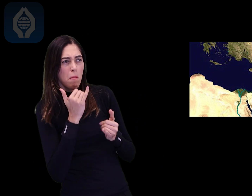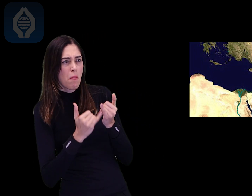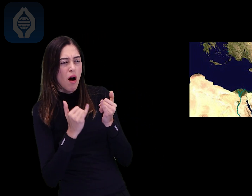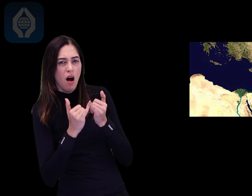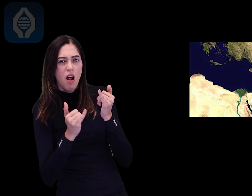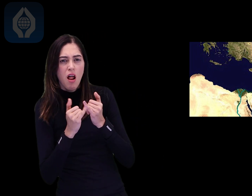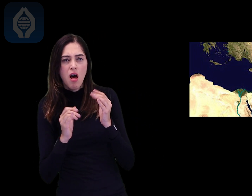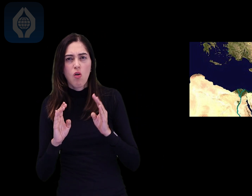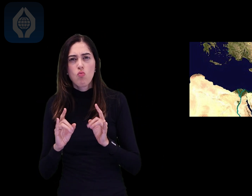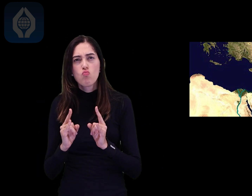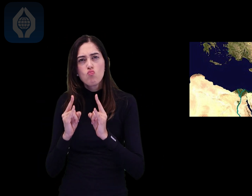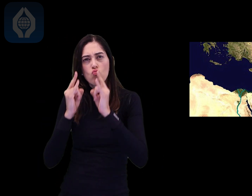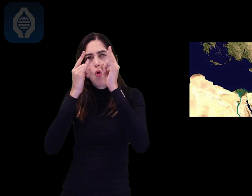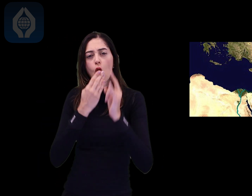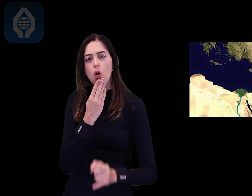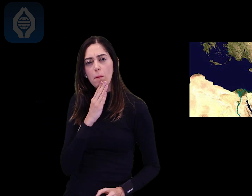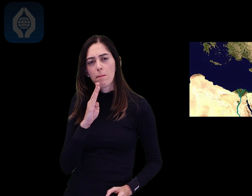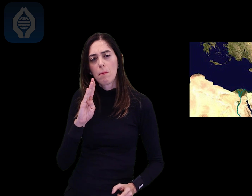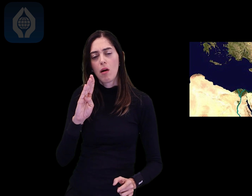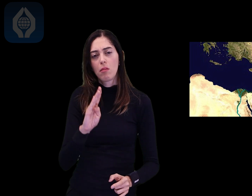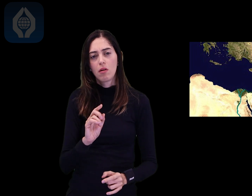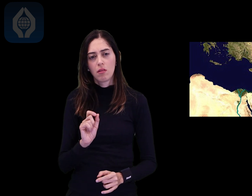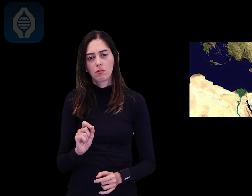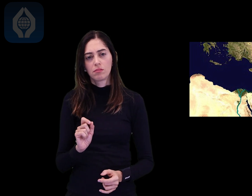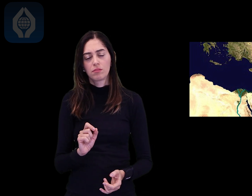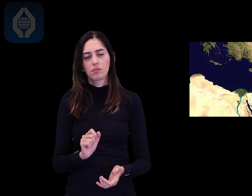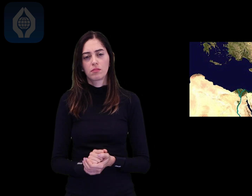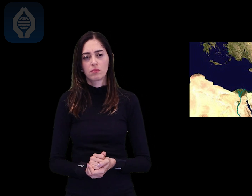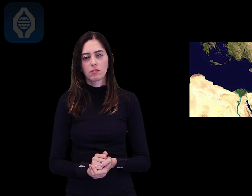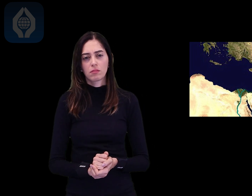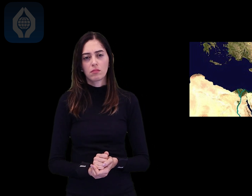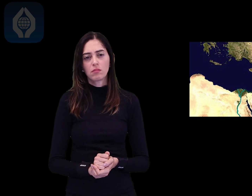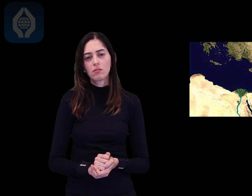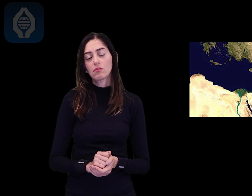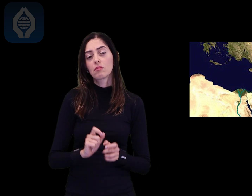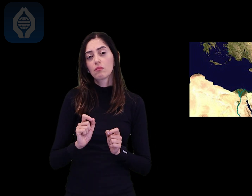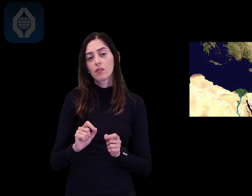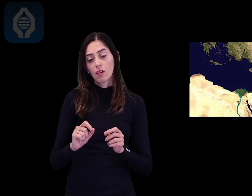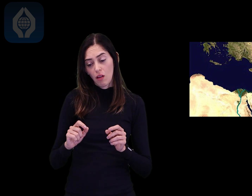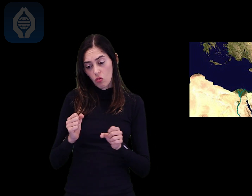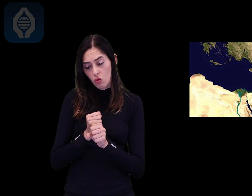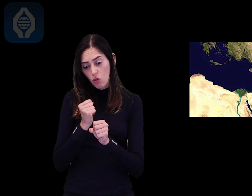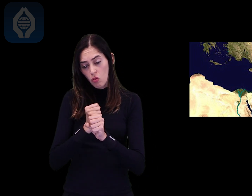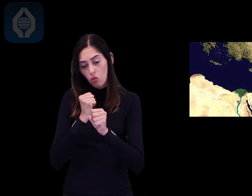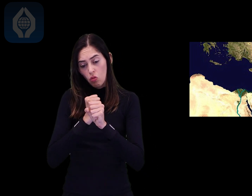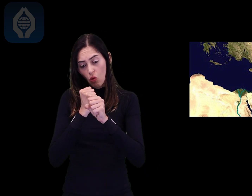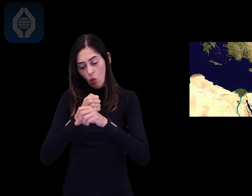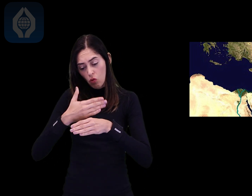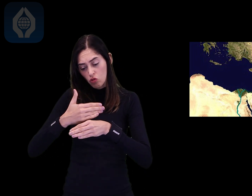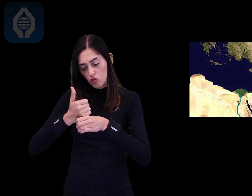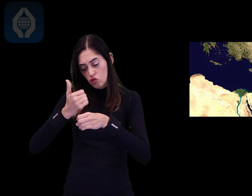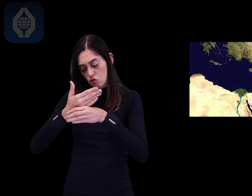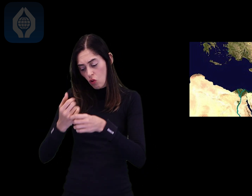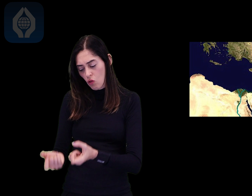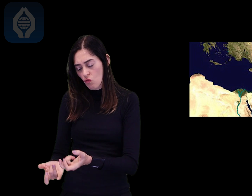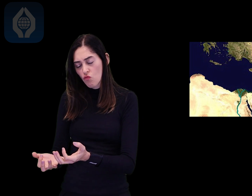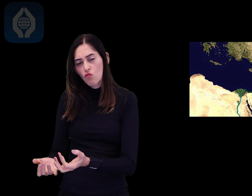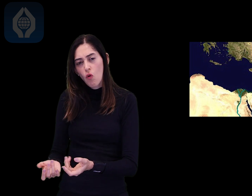Essas torres foram construídas com tijolos queimados e betume, piche, exatamente como é mencionado na Bíblia.